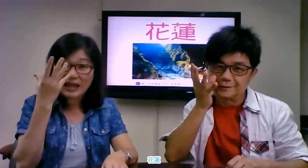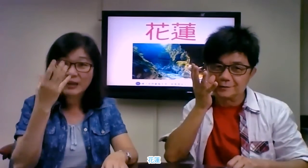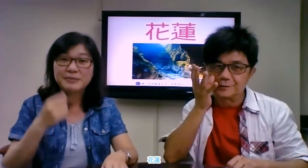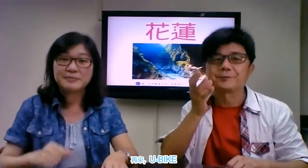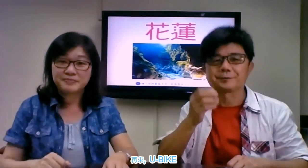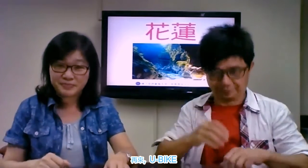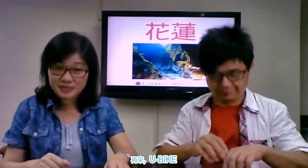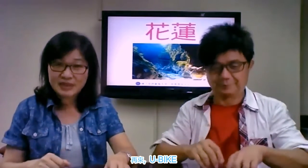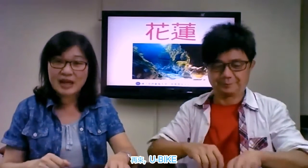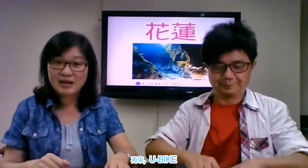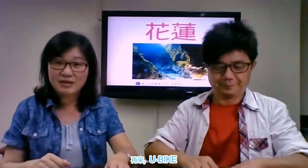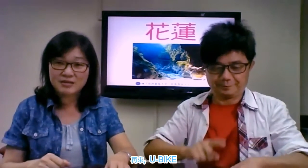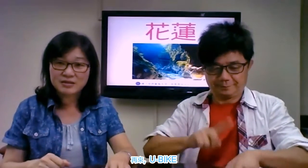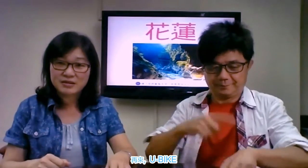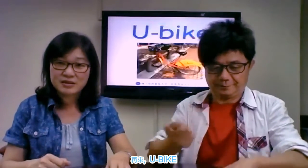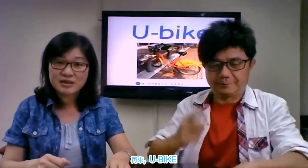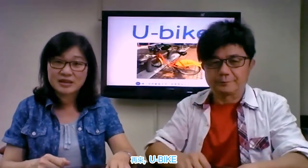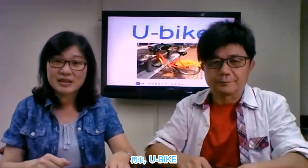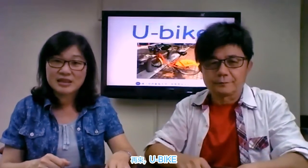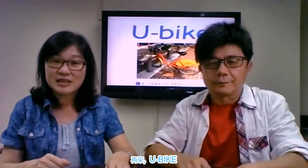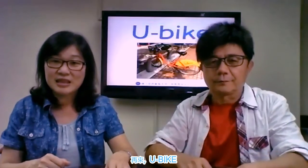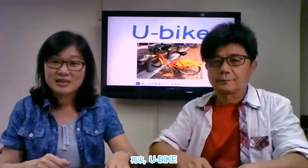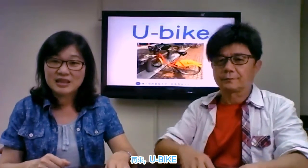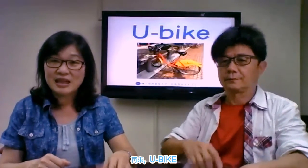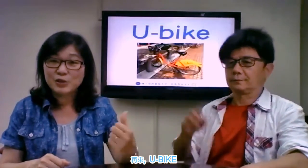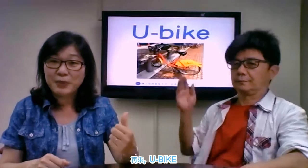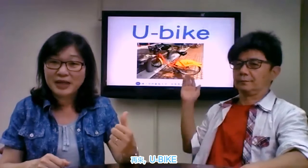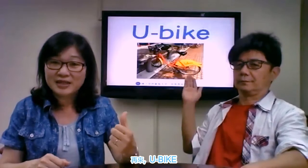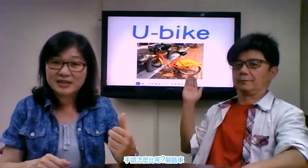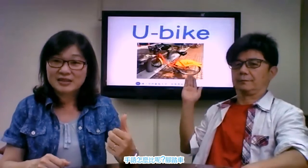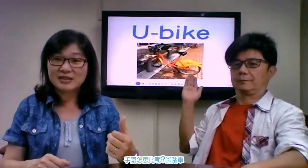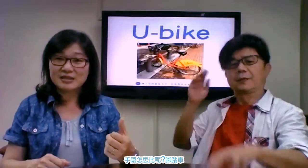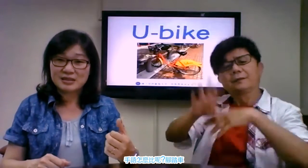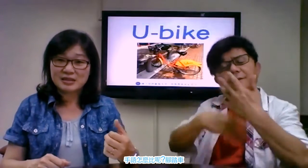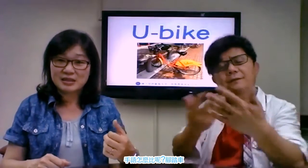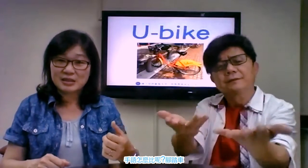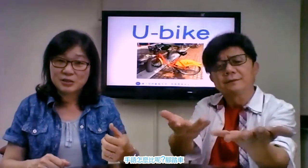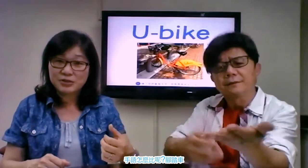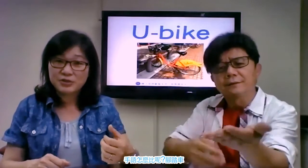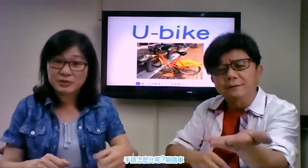花莲。好，再来 U bike， 手语怎么比